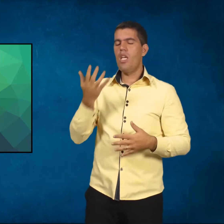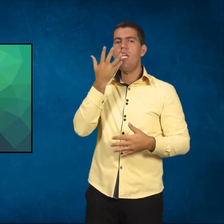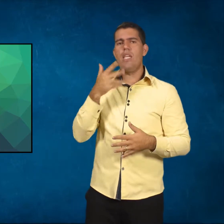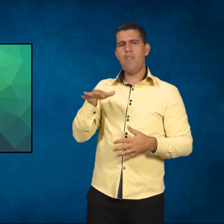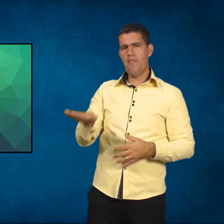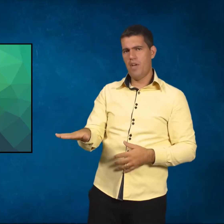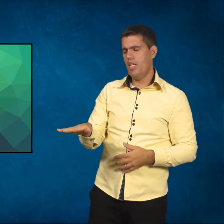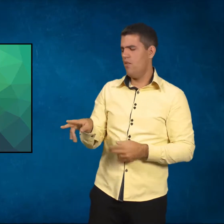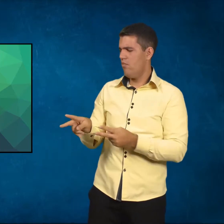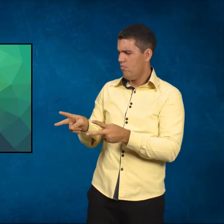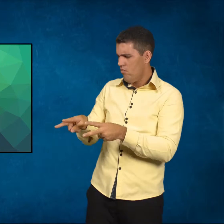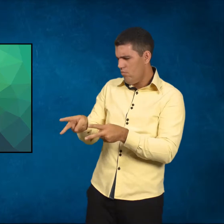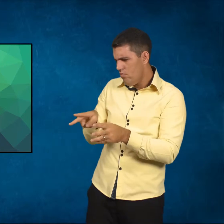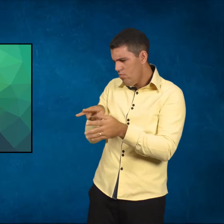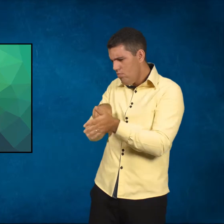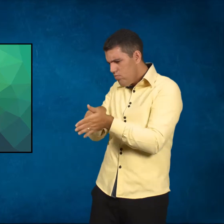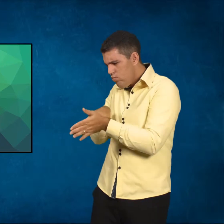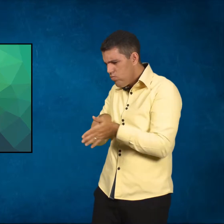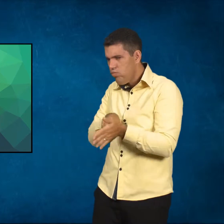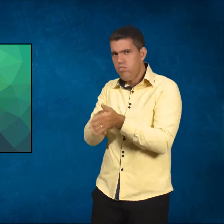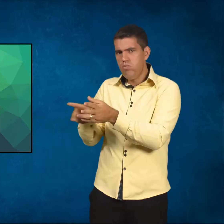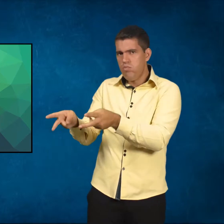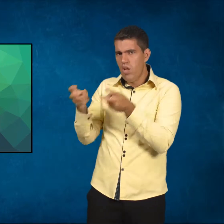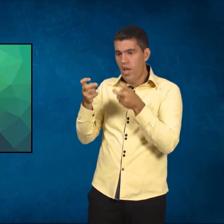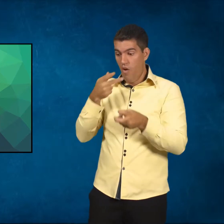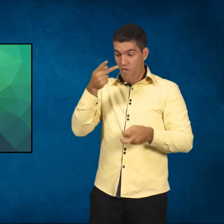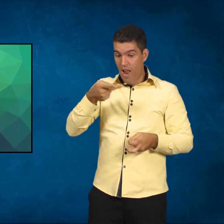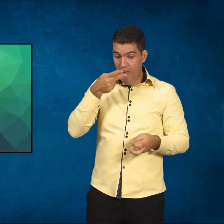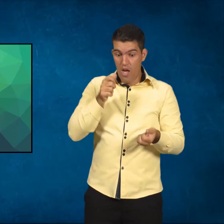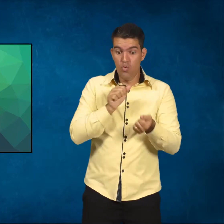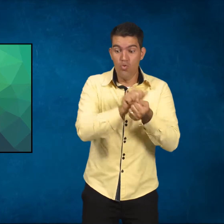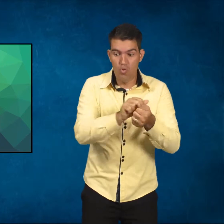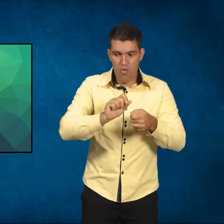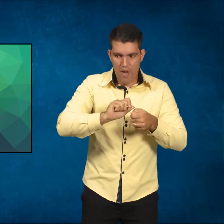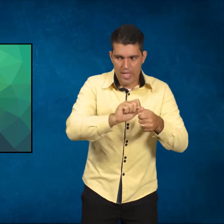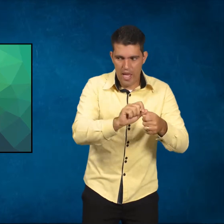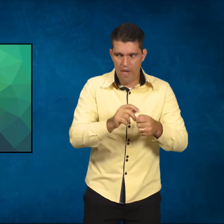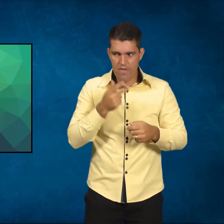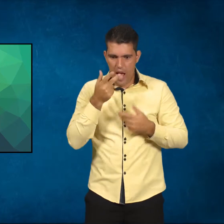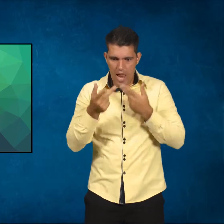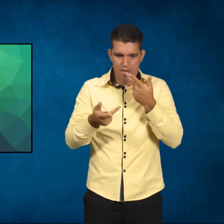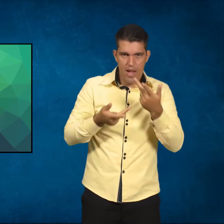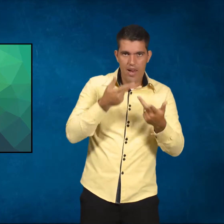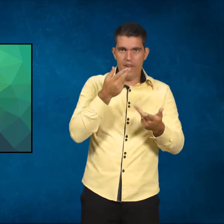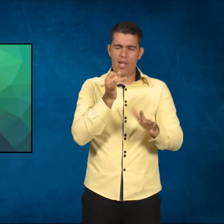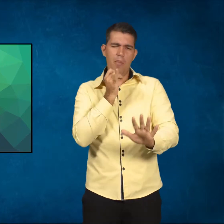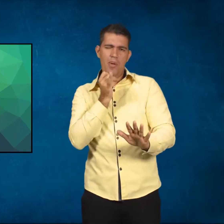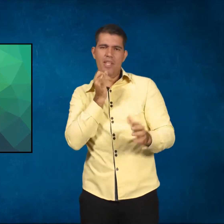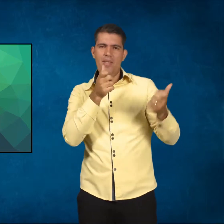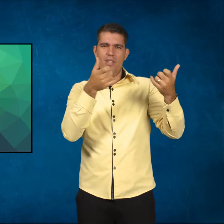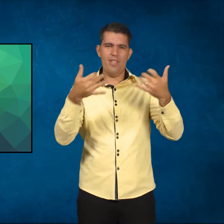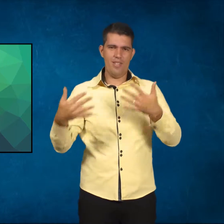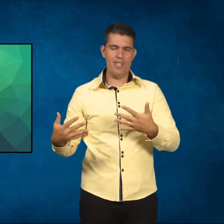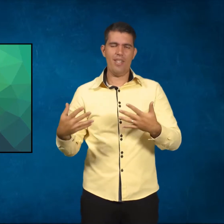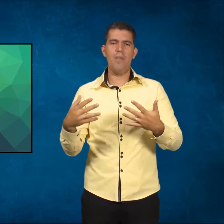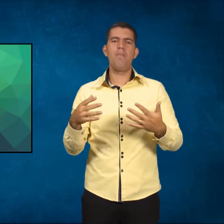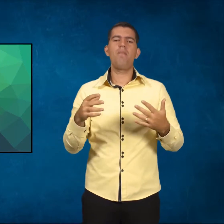A criança ela precisa falar enquanto ela age. Ele fala, por exemplo, que a